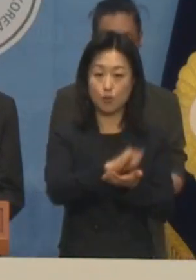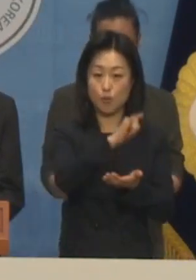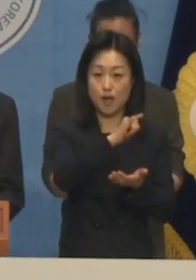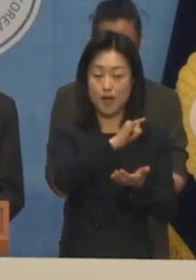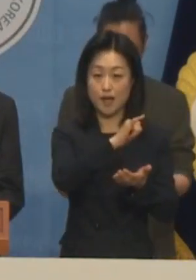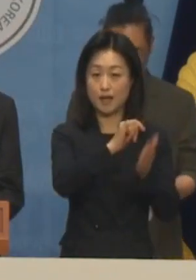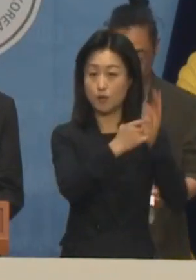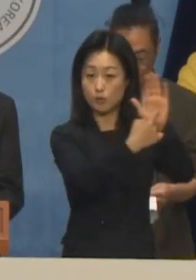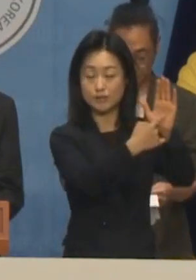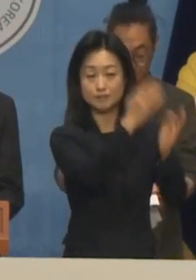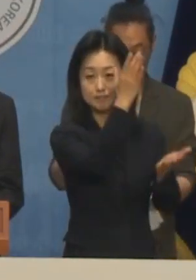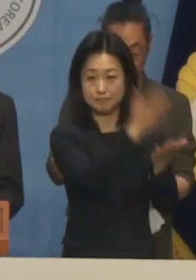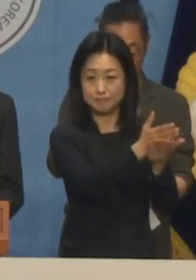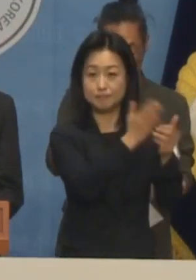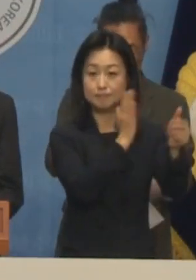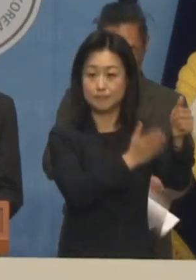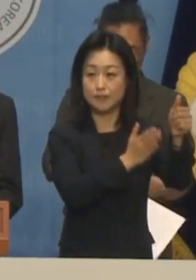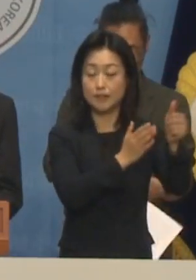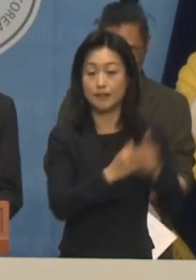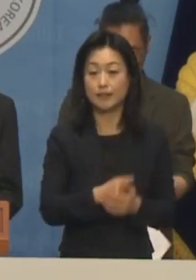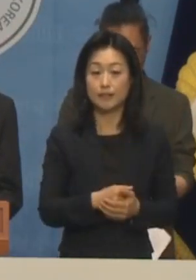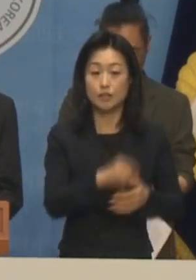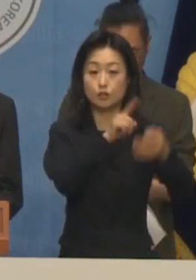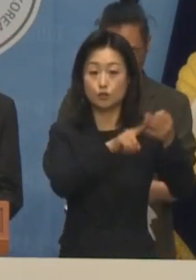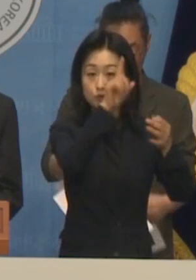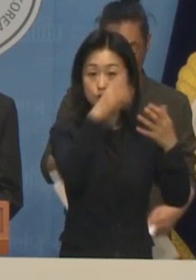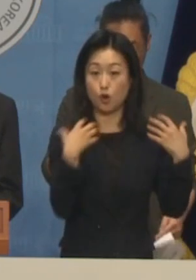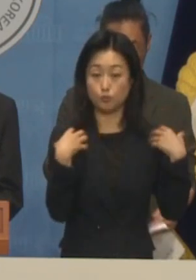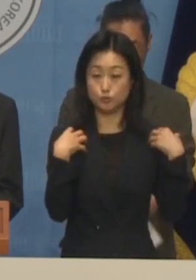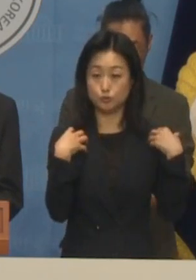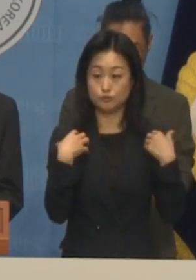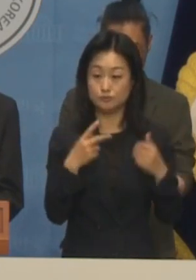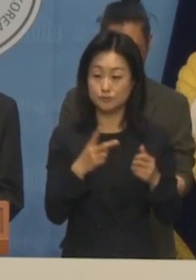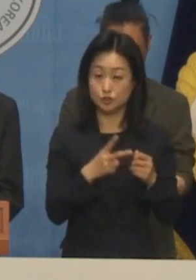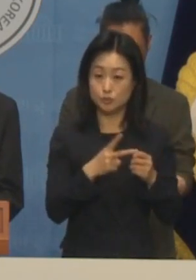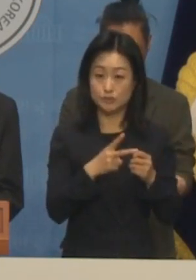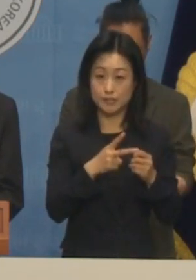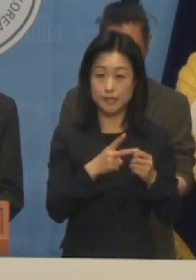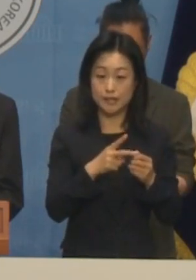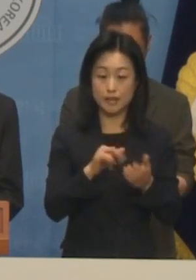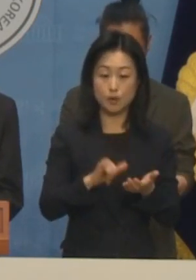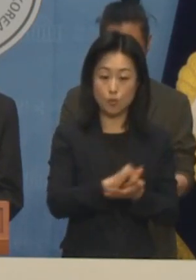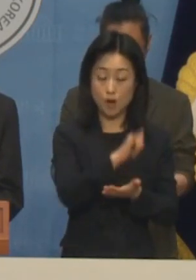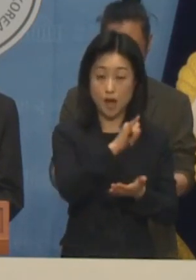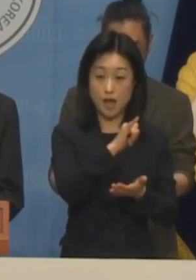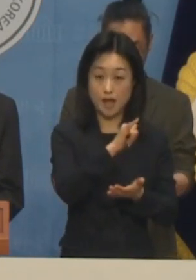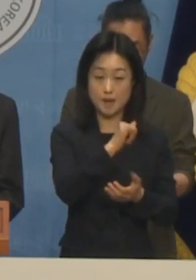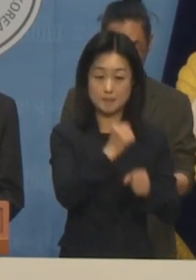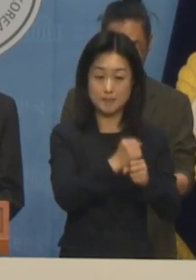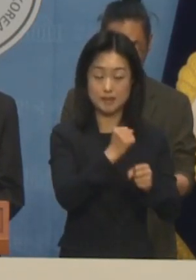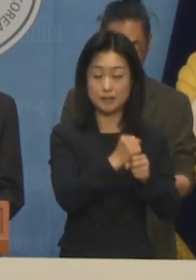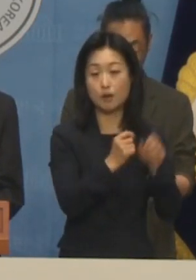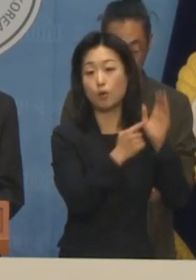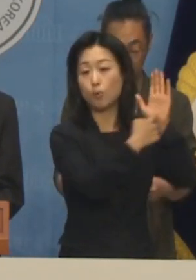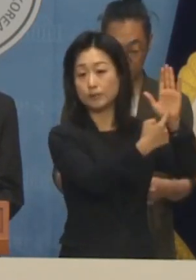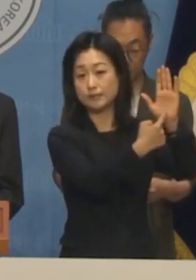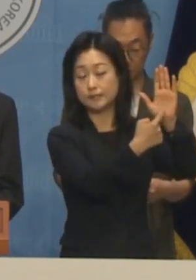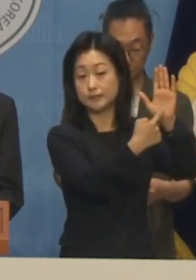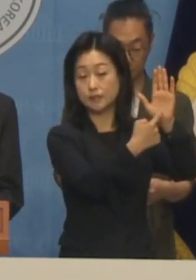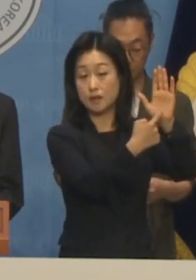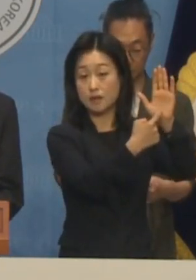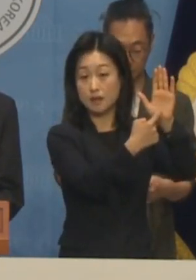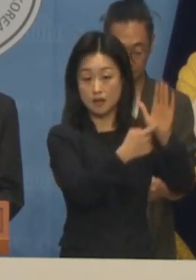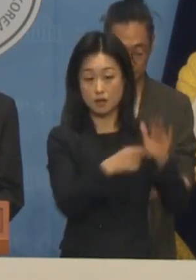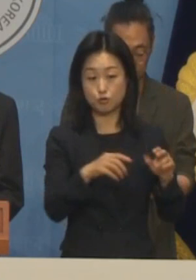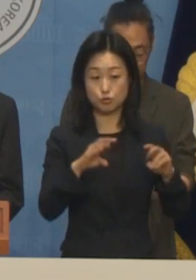강행 시도 중단하라. 윤석열 정부가 기어이 제2공항 기본계획 고시를 강행하려고 한다.